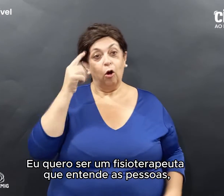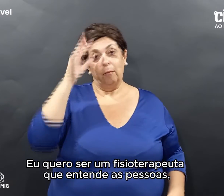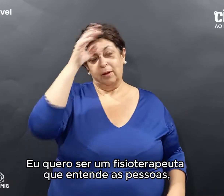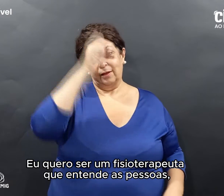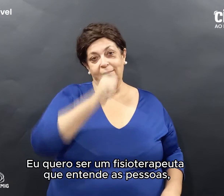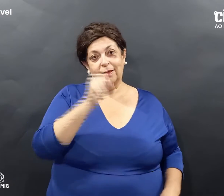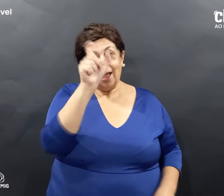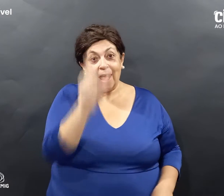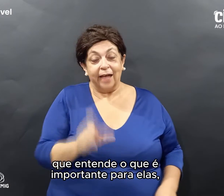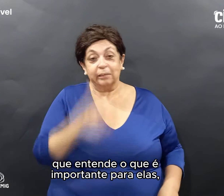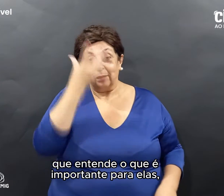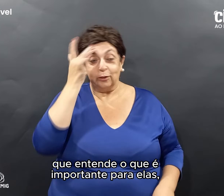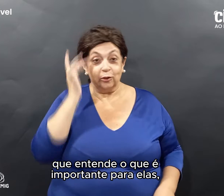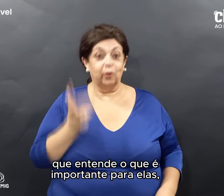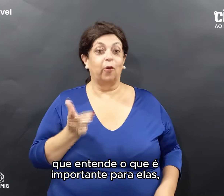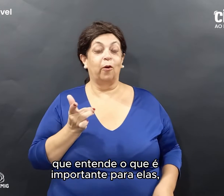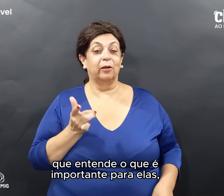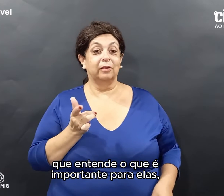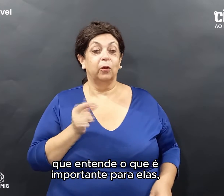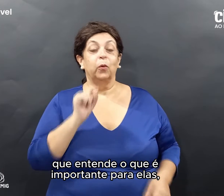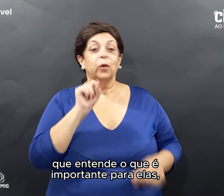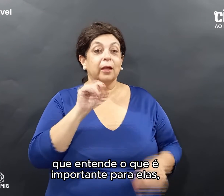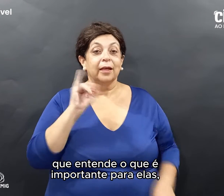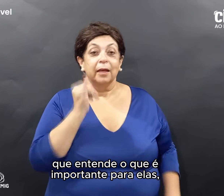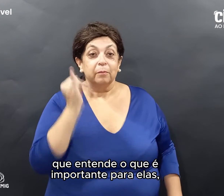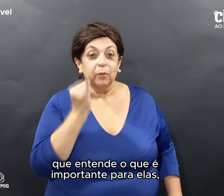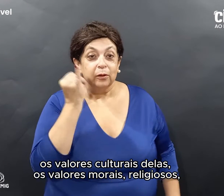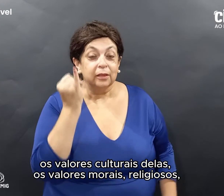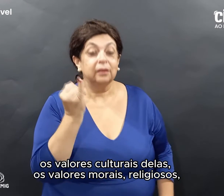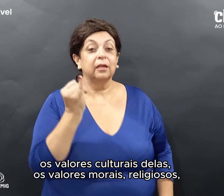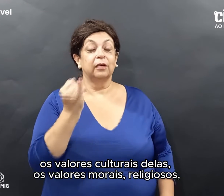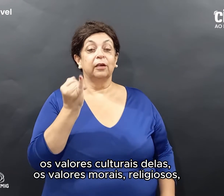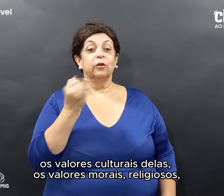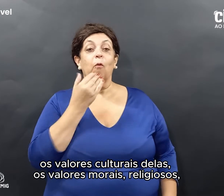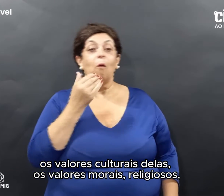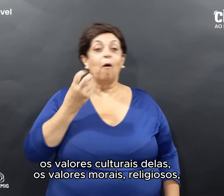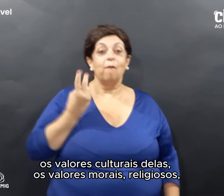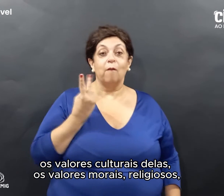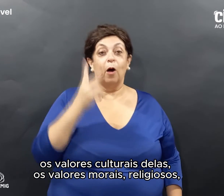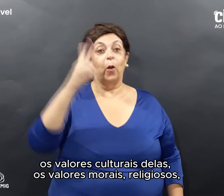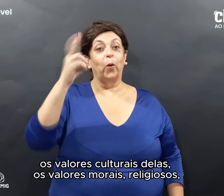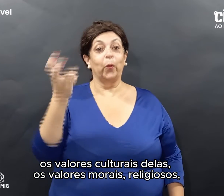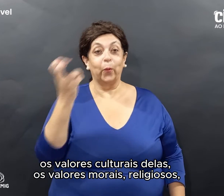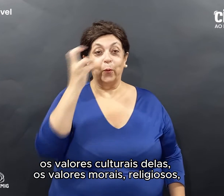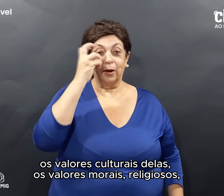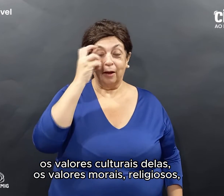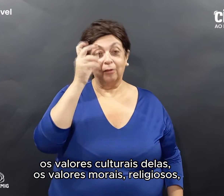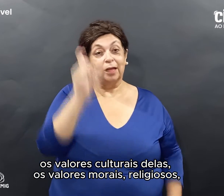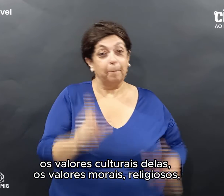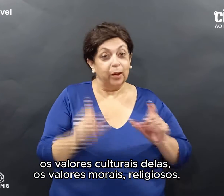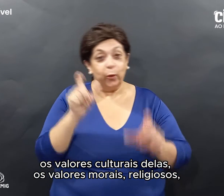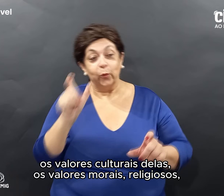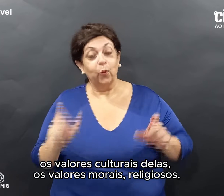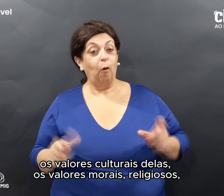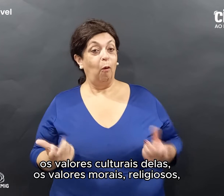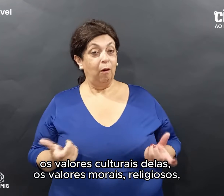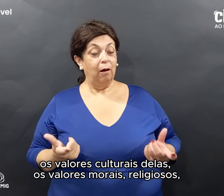as pessoas, que entende o que é importante para elas, os valores culturais delas, os